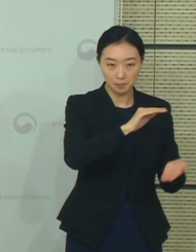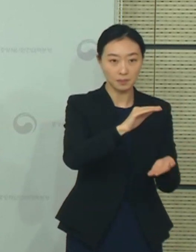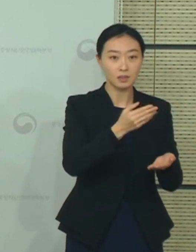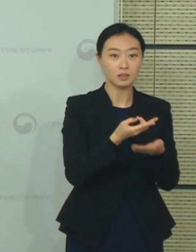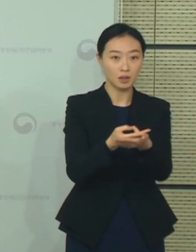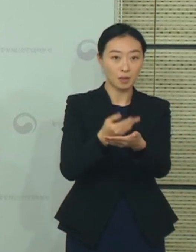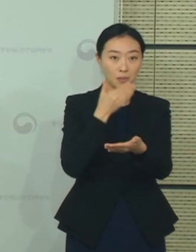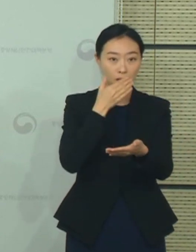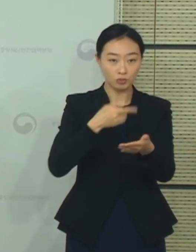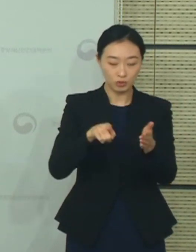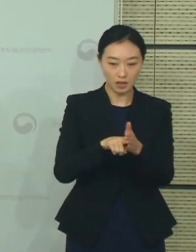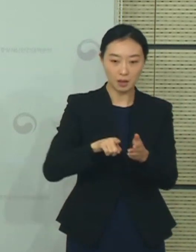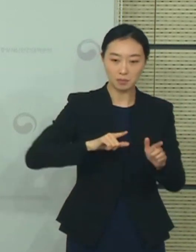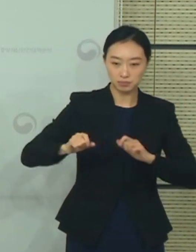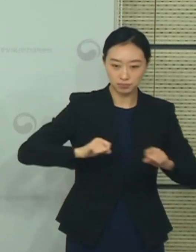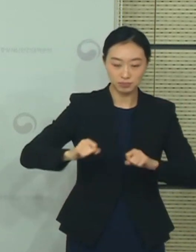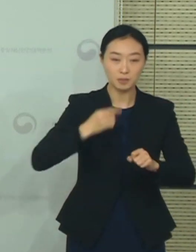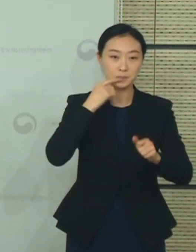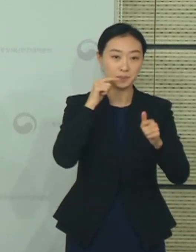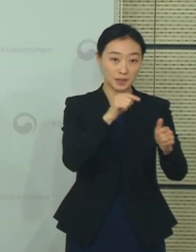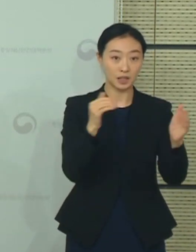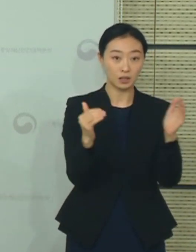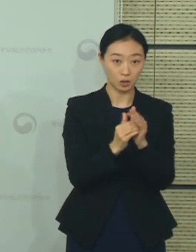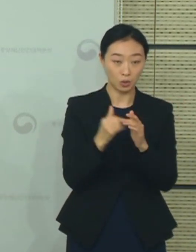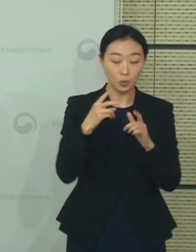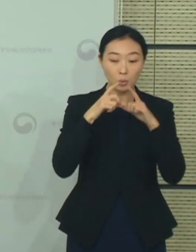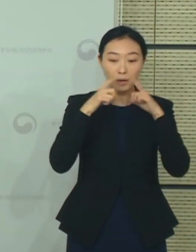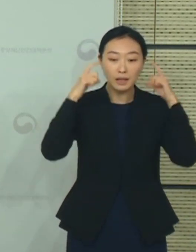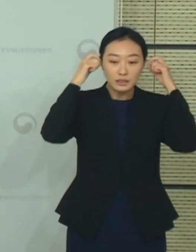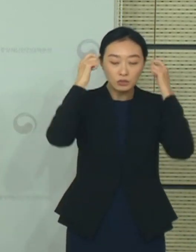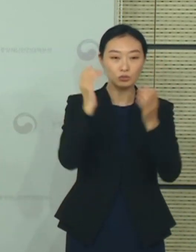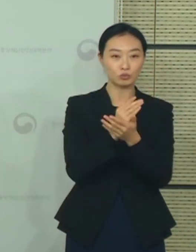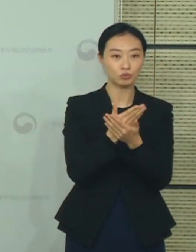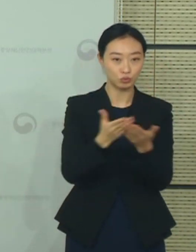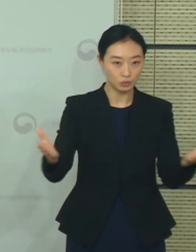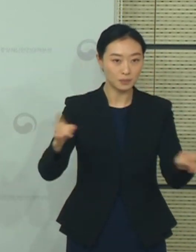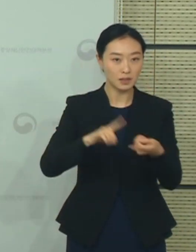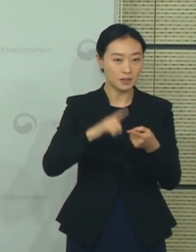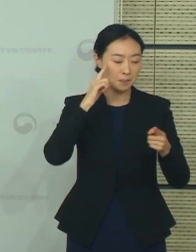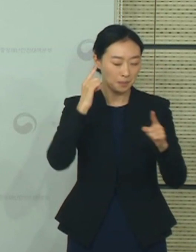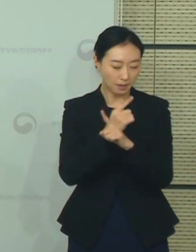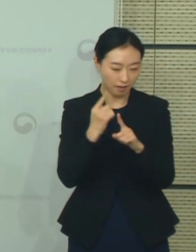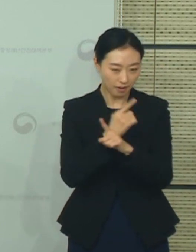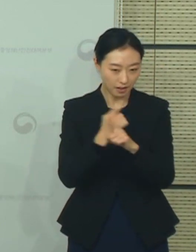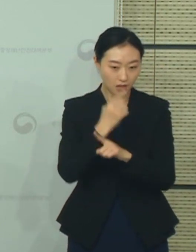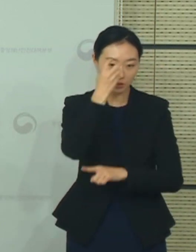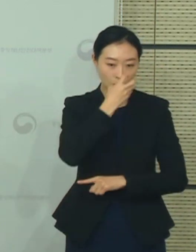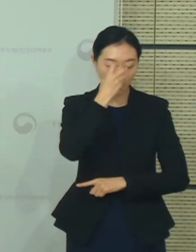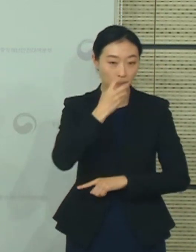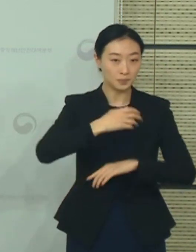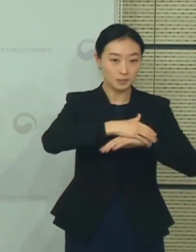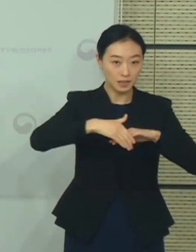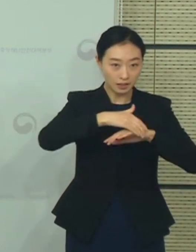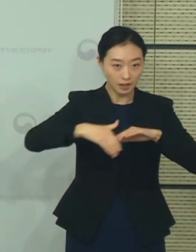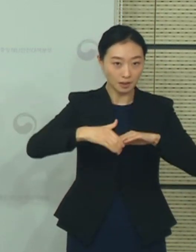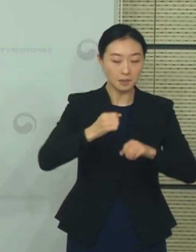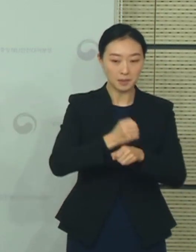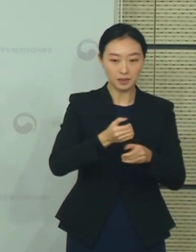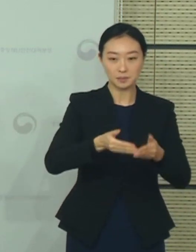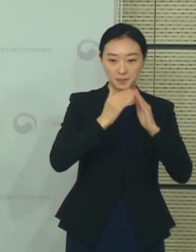해결을 지시하셨습니다. 또한 마스크 수급에 대해서도 매일 점검 체계를 만들도록